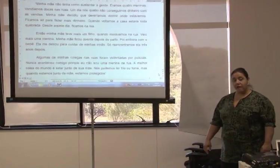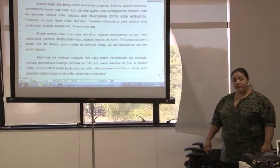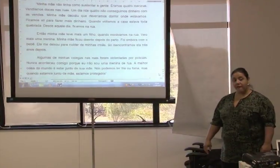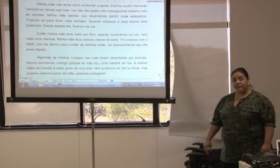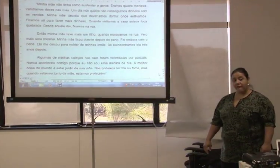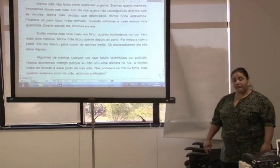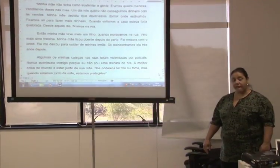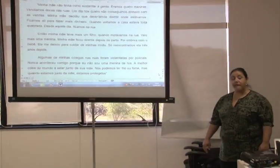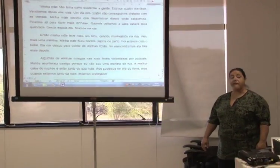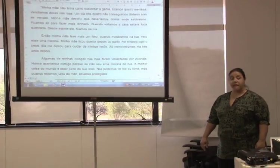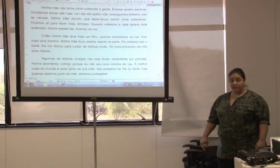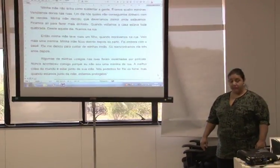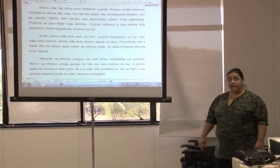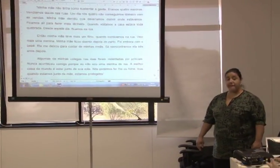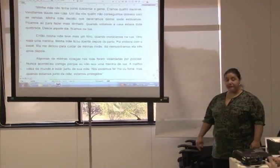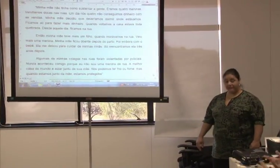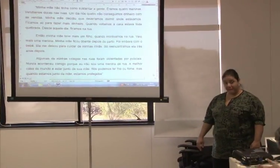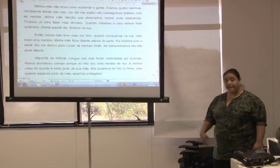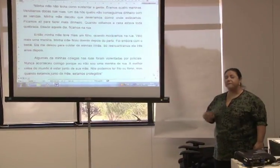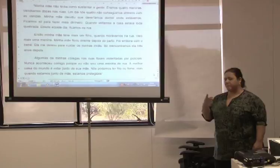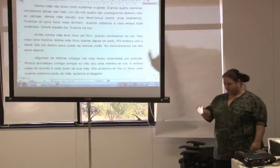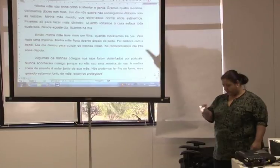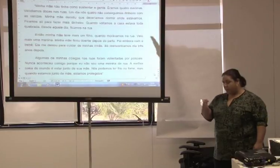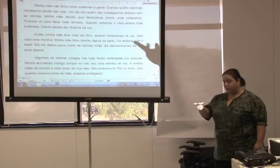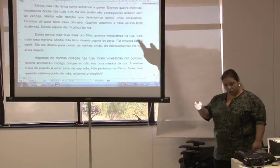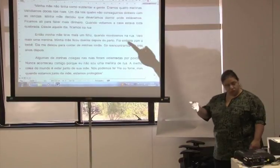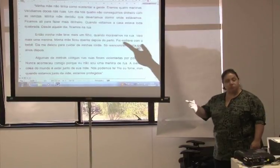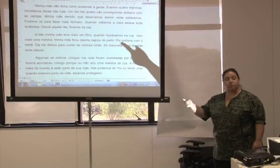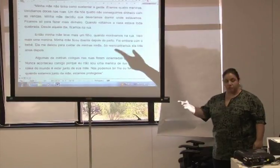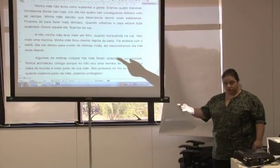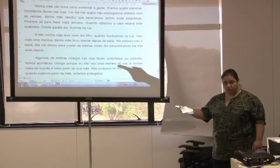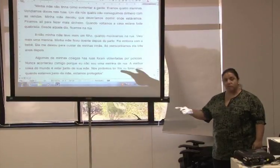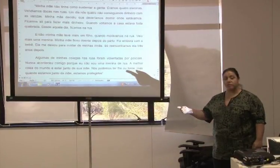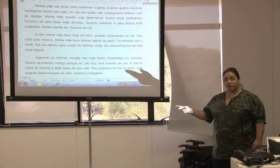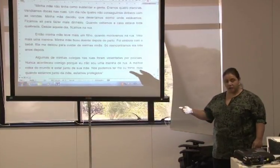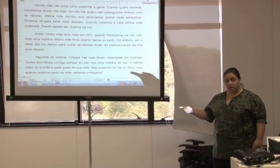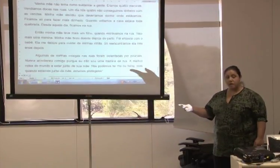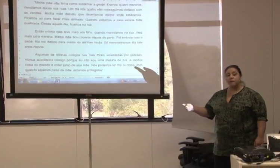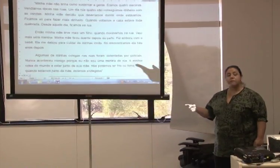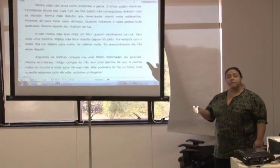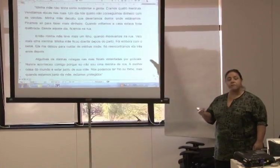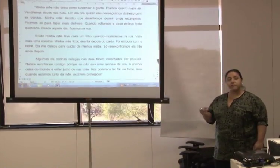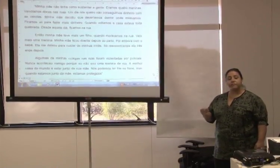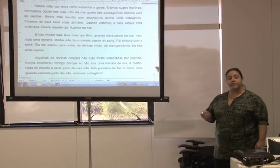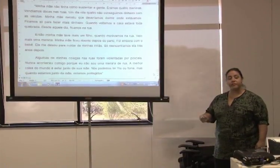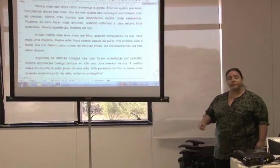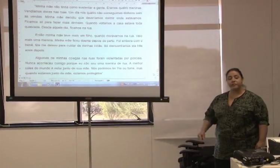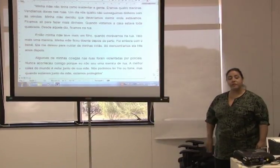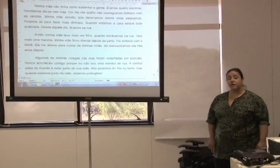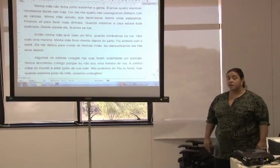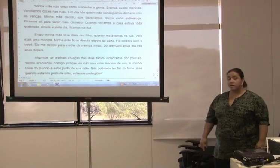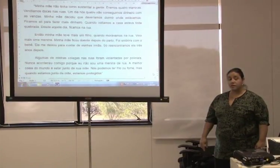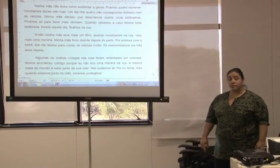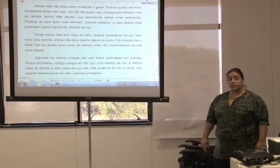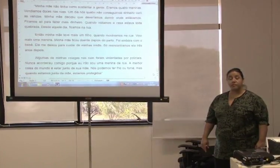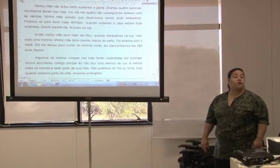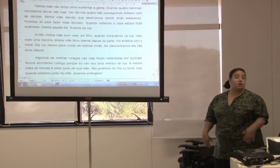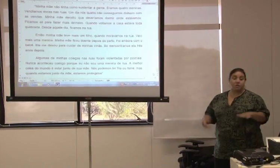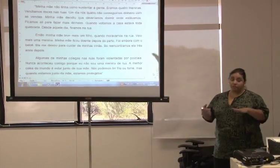vender, não é certo que eles vão vender, que eles vão continuar insistindo. Então teria que ter uma outra coisa além disso aqui para dizer que eles não é certo que estão vendendo, mas estão